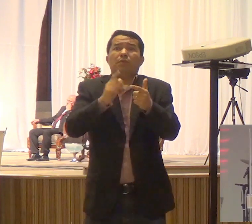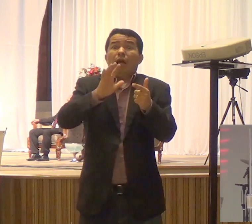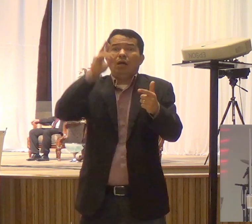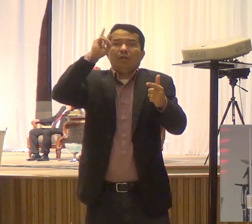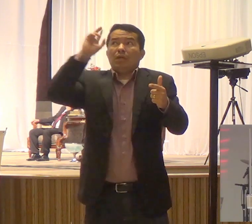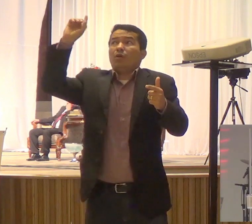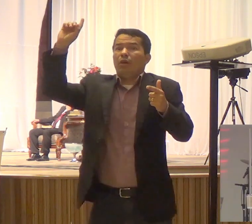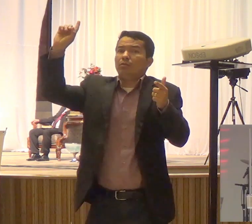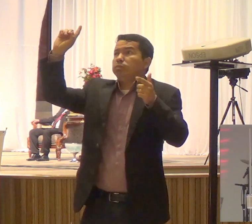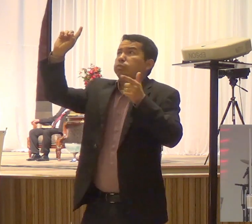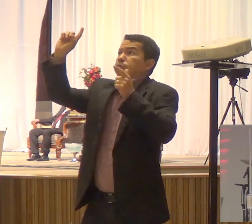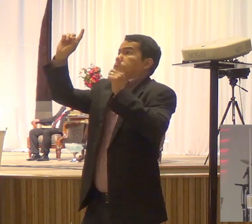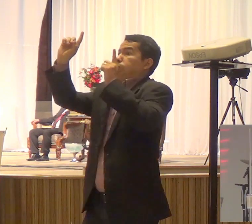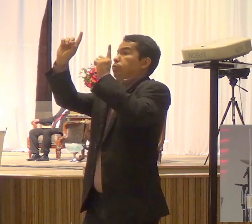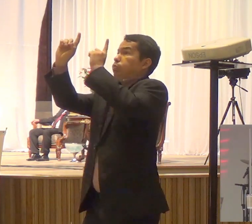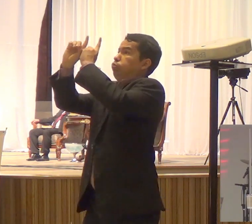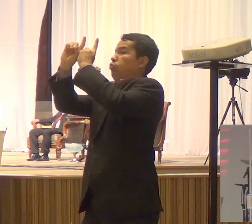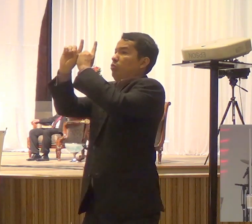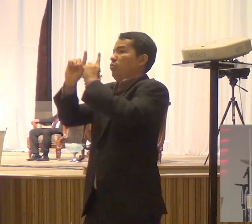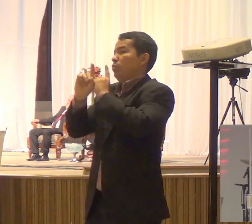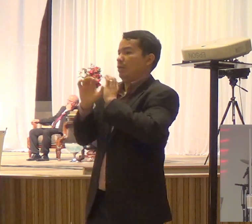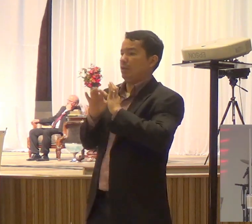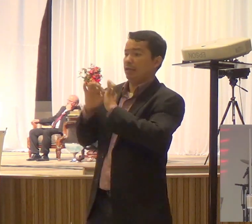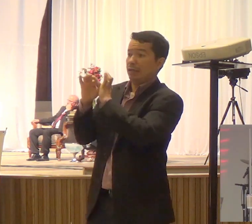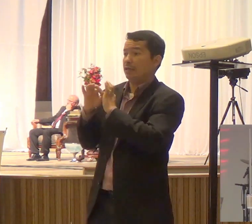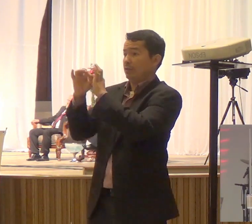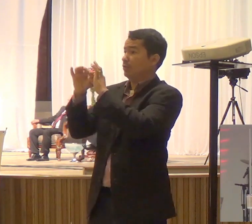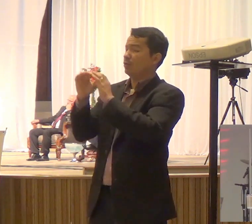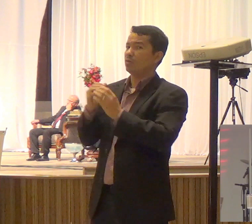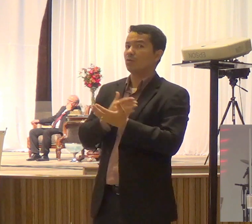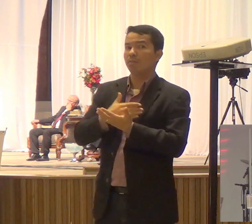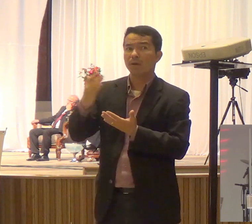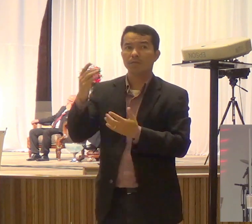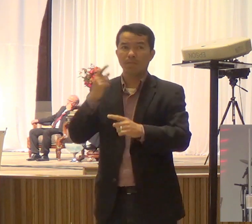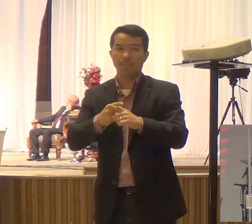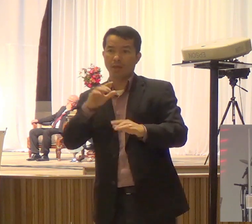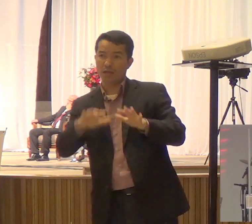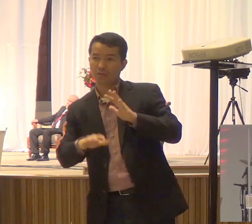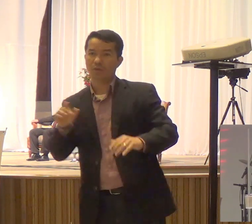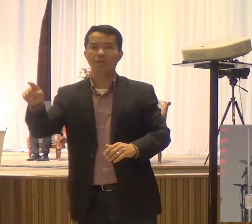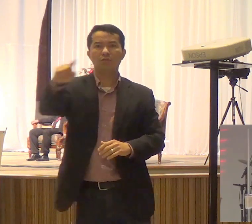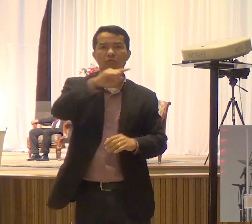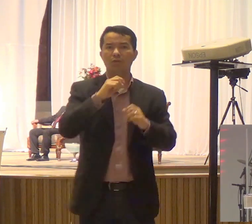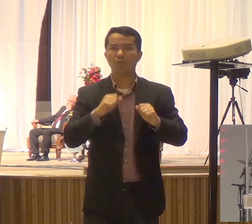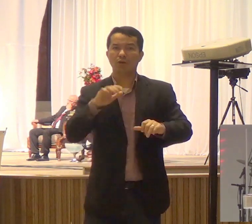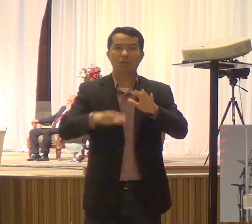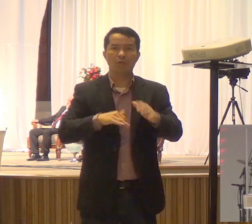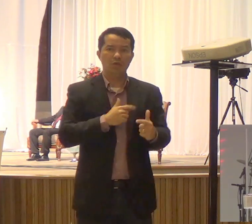redor, para que a gente sim possa de repente sentir até o cheiro do